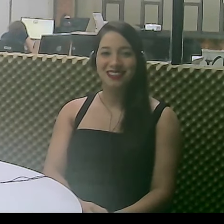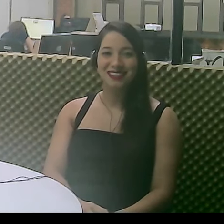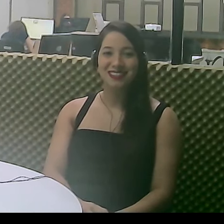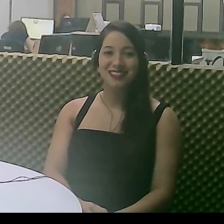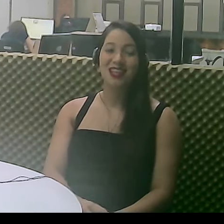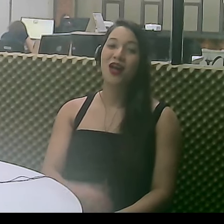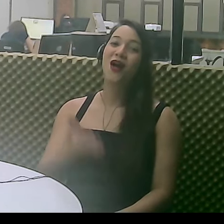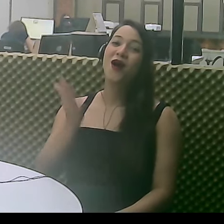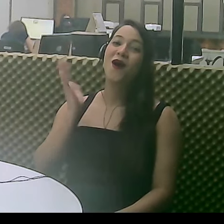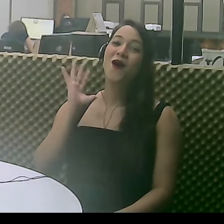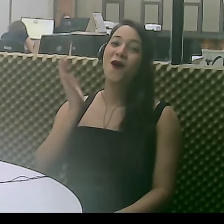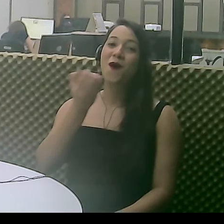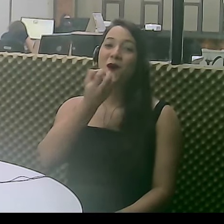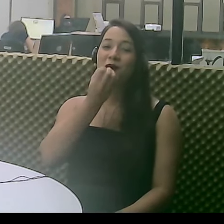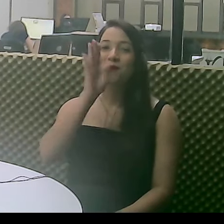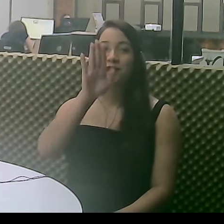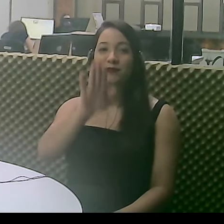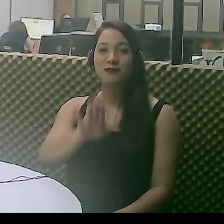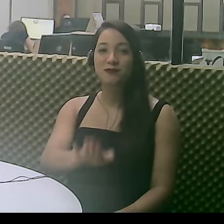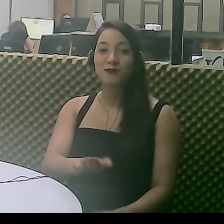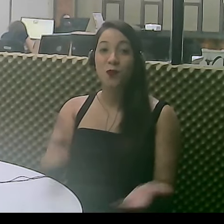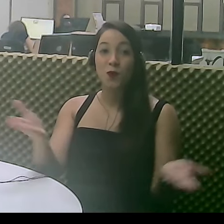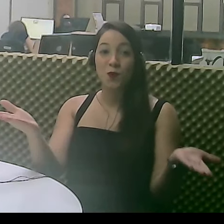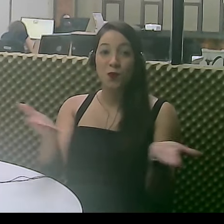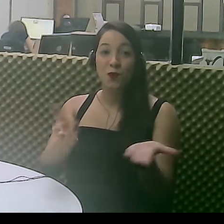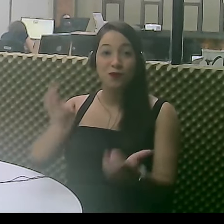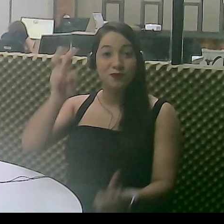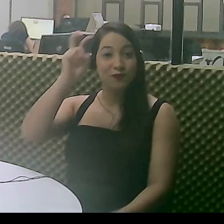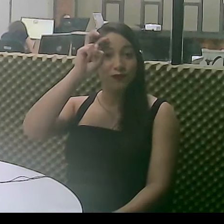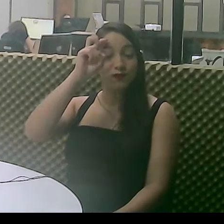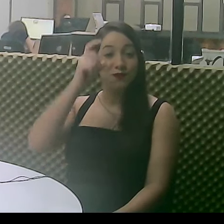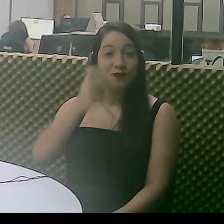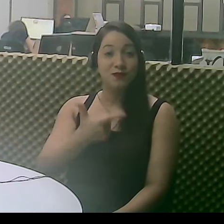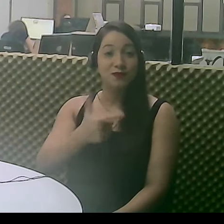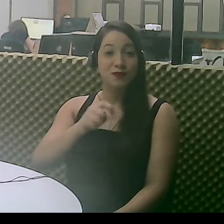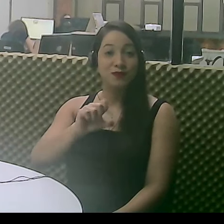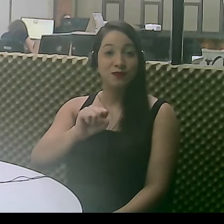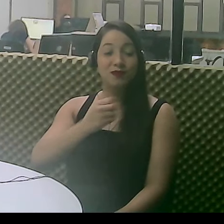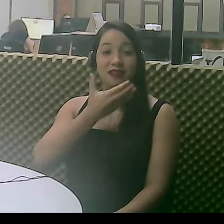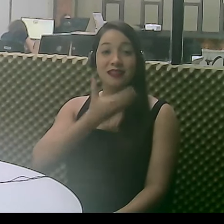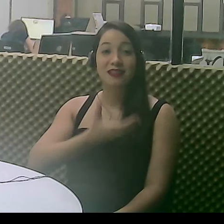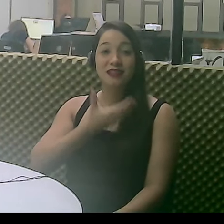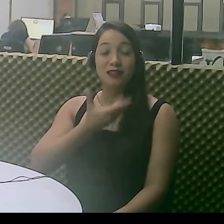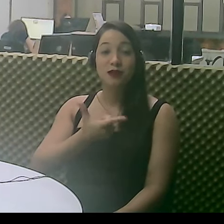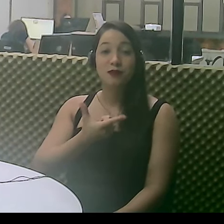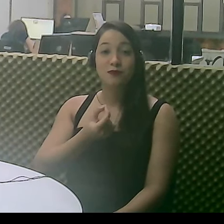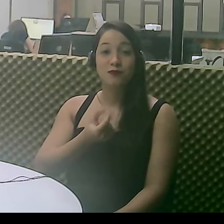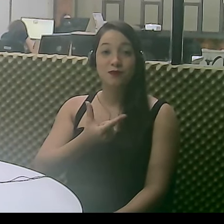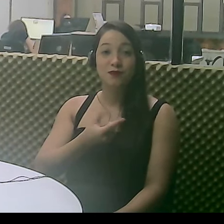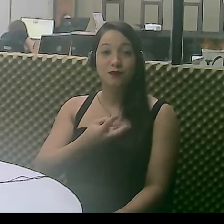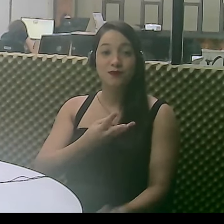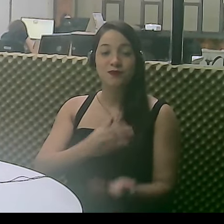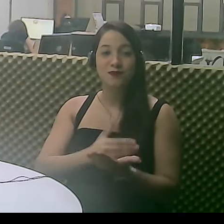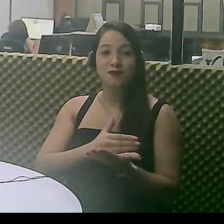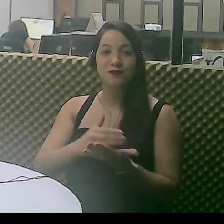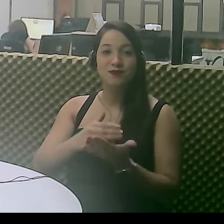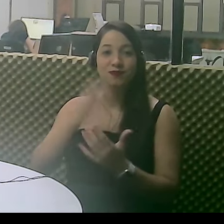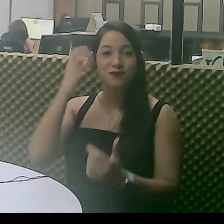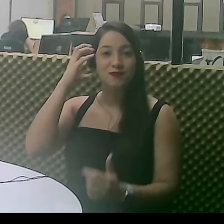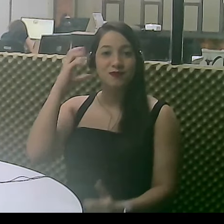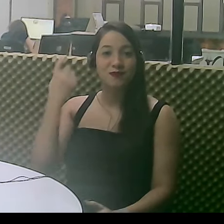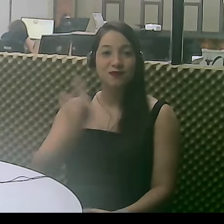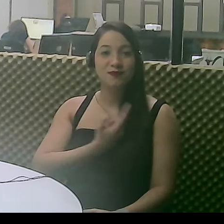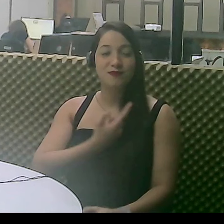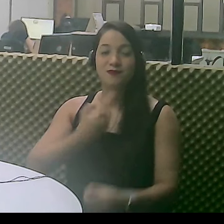você Olá boa tarde hoje é quinta-feira dia 28 de dezembro de 2023 está no ar a rádio